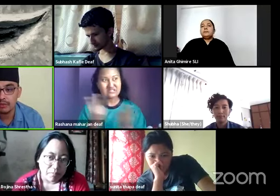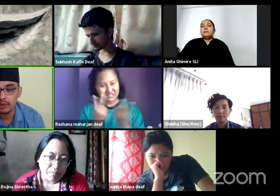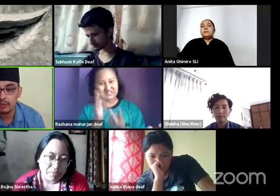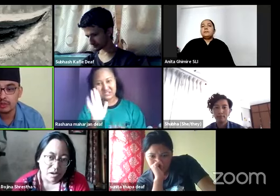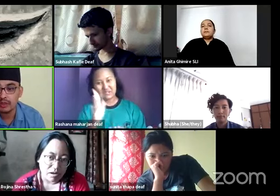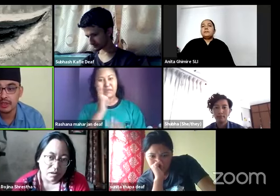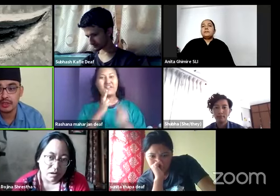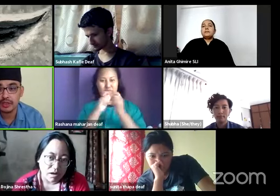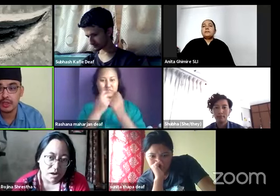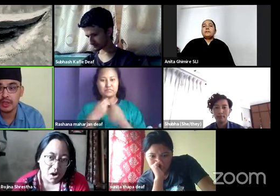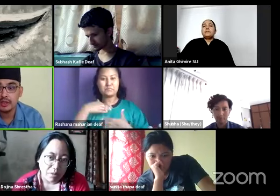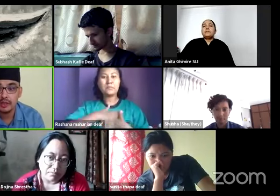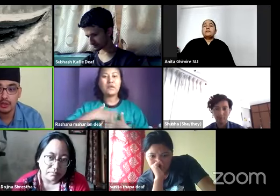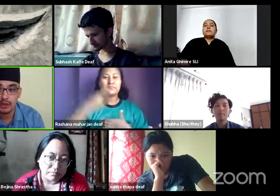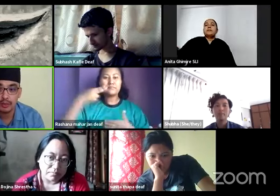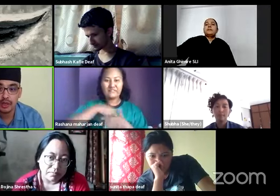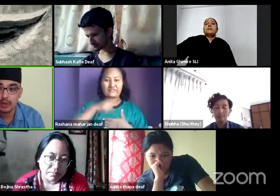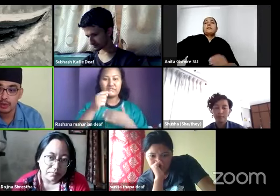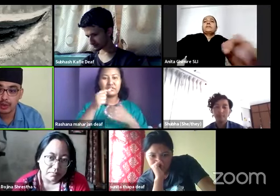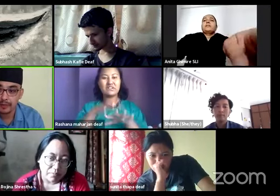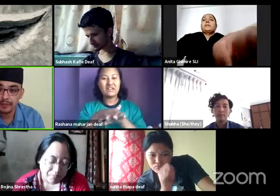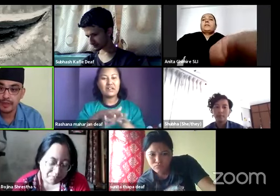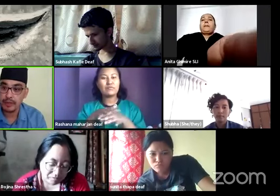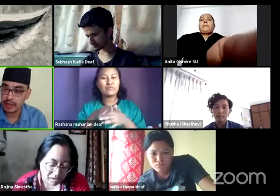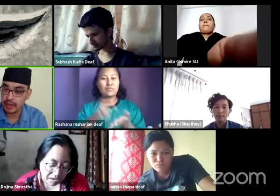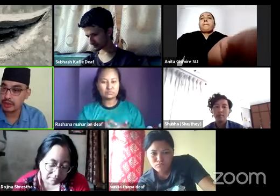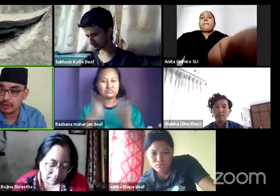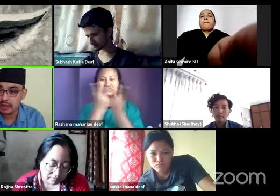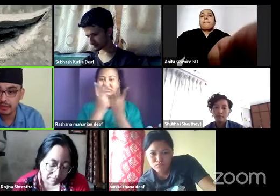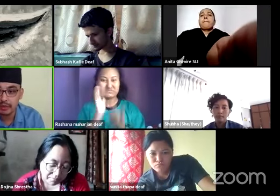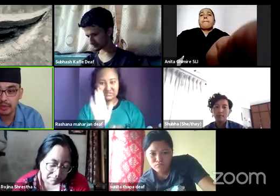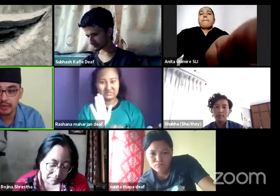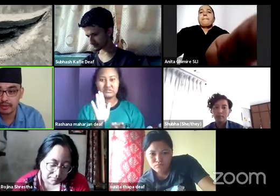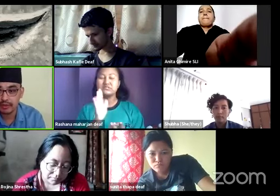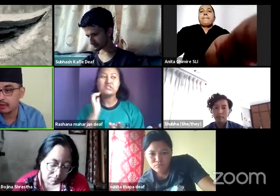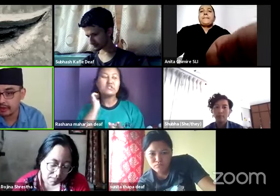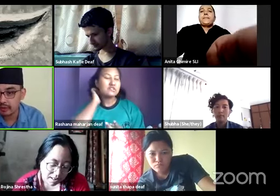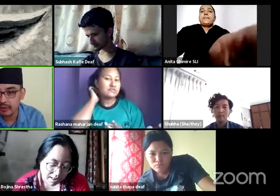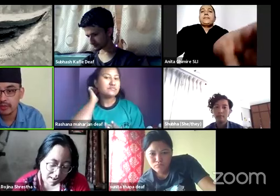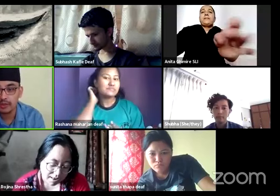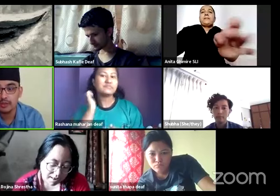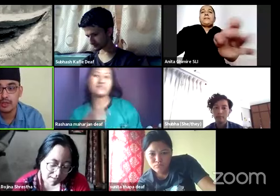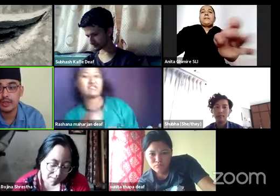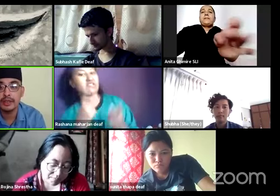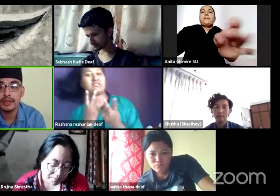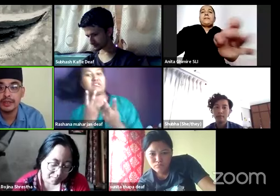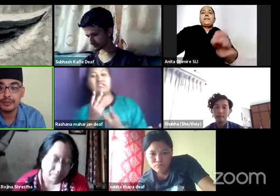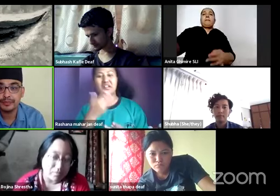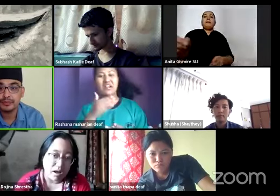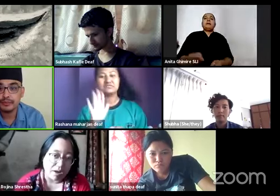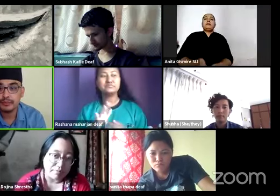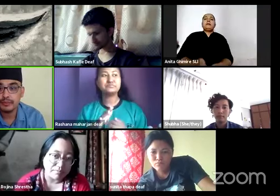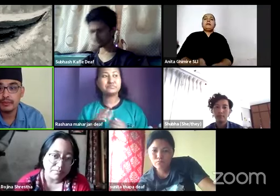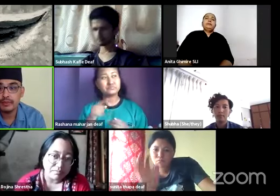चाहिँ अब प्रस्फुटन गर्न सक्ने, त्यस्तो कुरा पनि आउँछ बहिराको सोसाइटीमा पनि, डेफ कम्युनिटीमा पनि त्यस्तो हुन्छ,